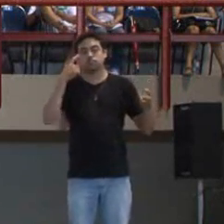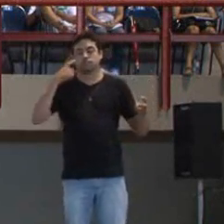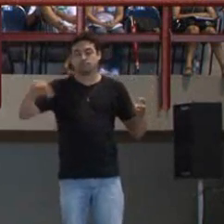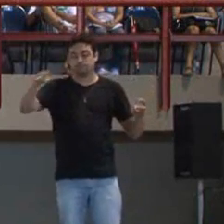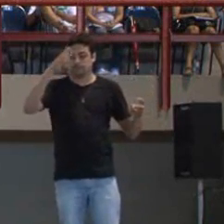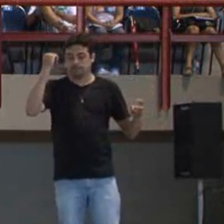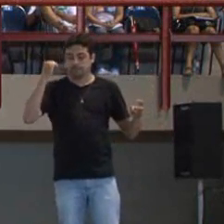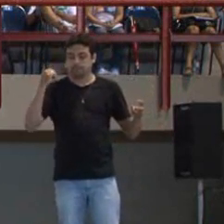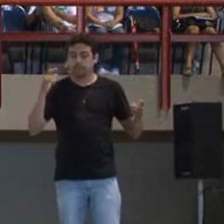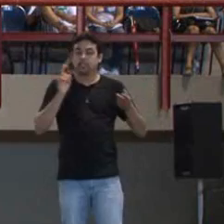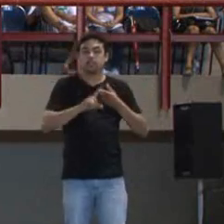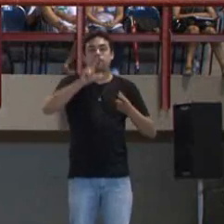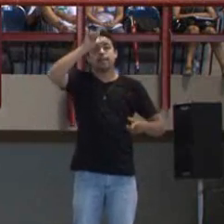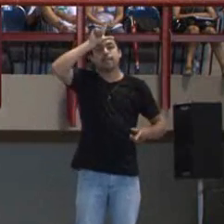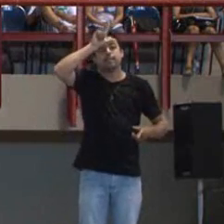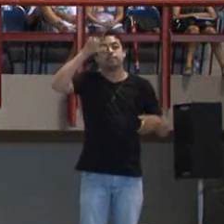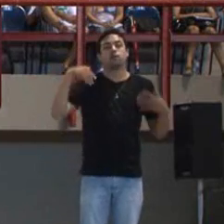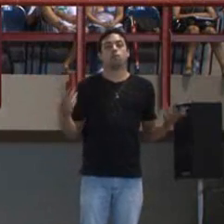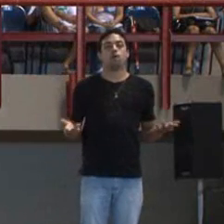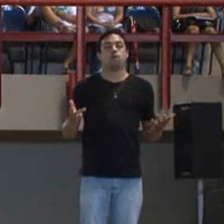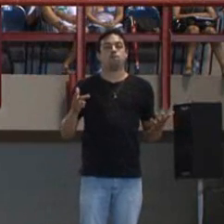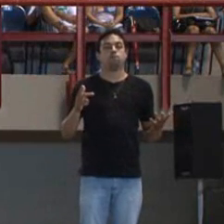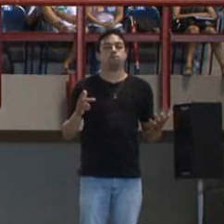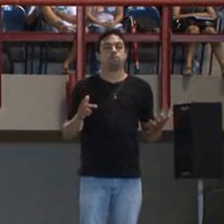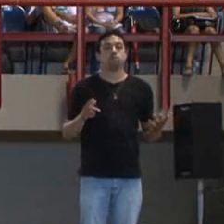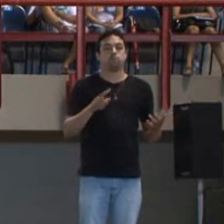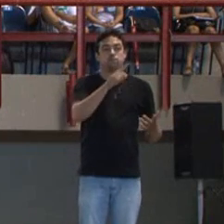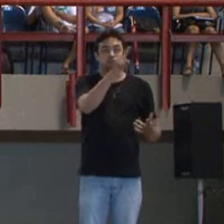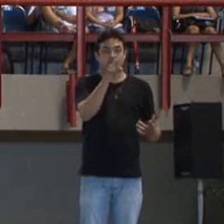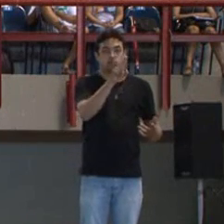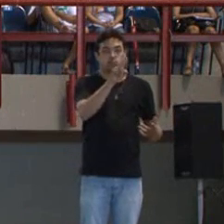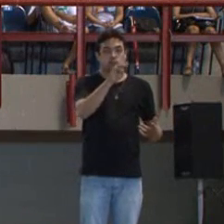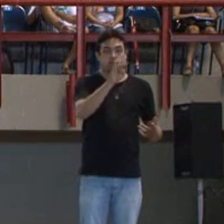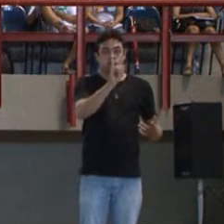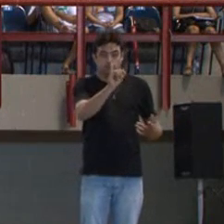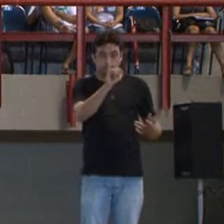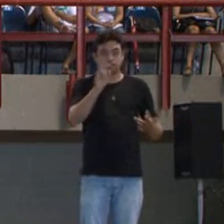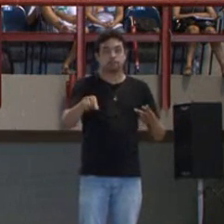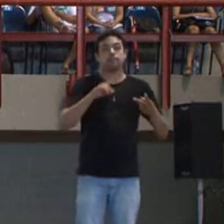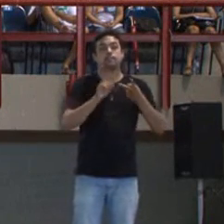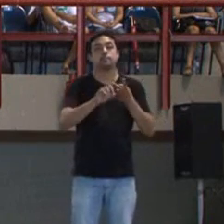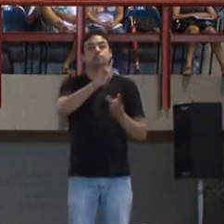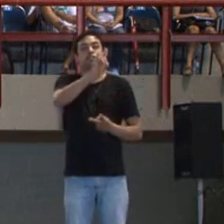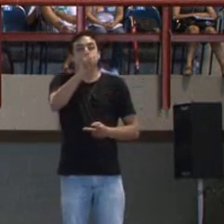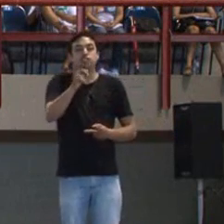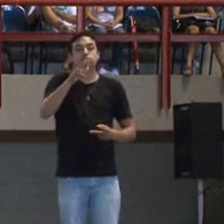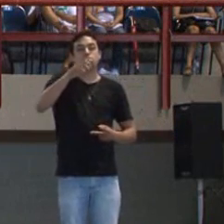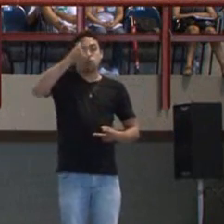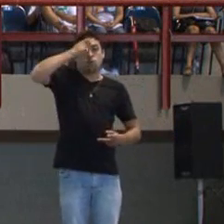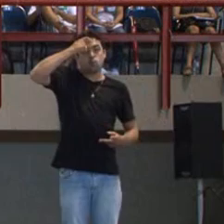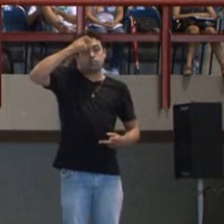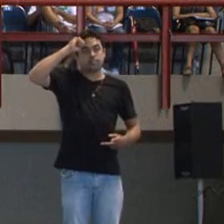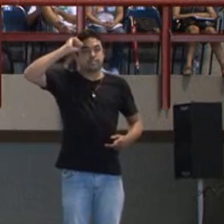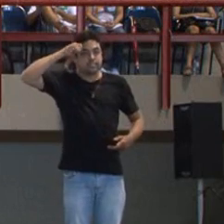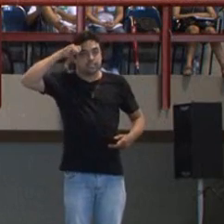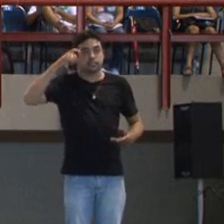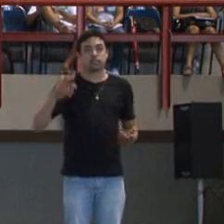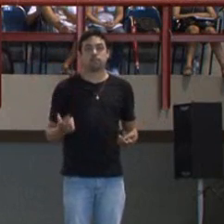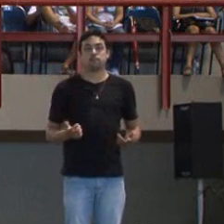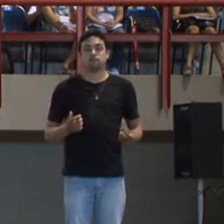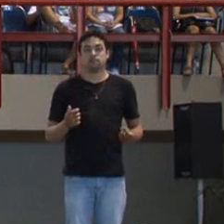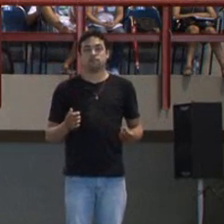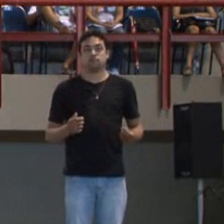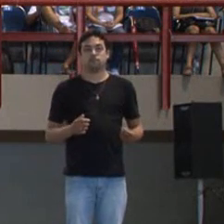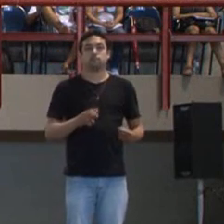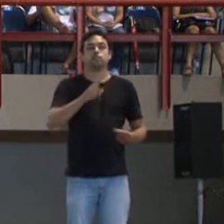sabem. Qual é o líder do Quilombo de Palmares? Zumbi. Qual é o dia da consciência negra?